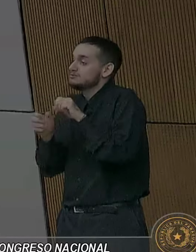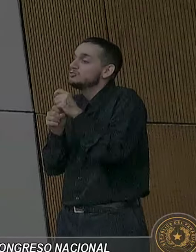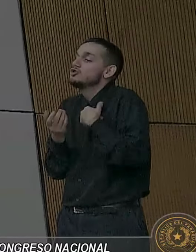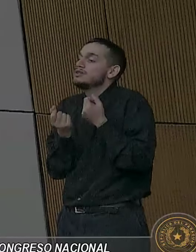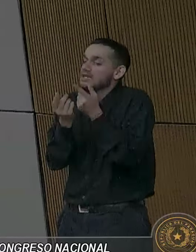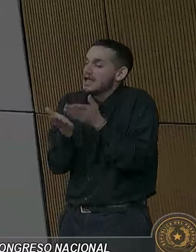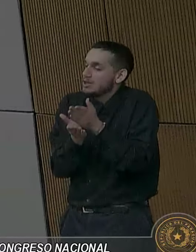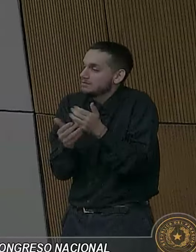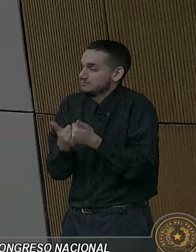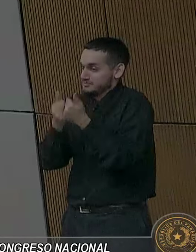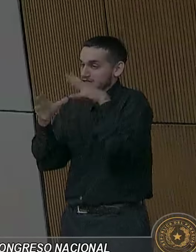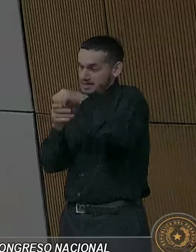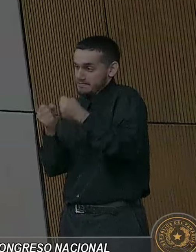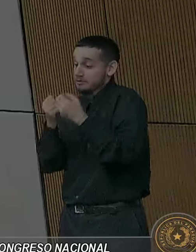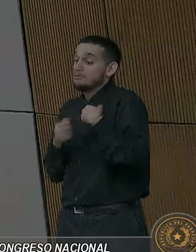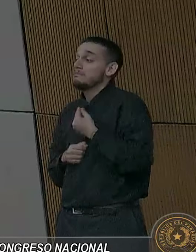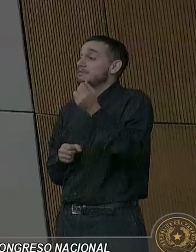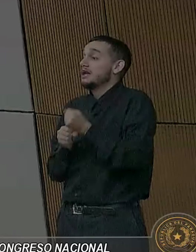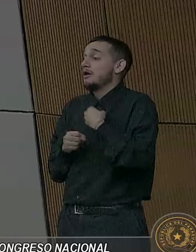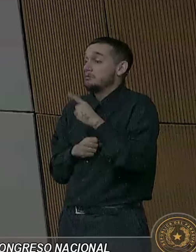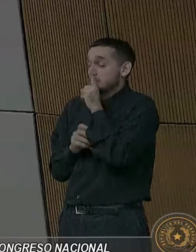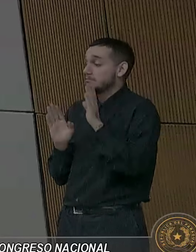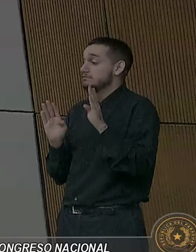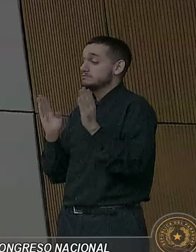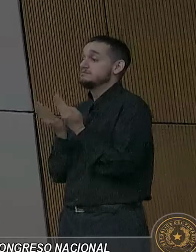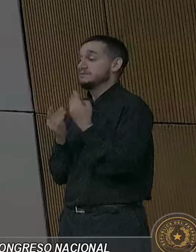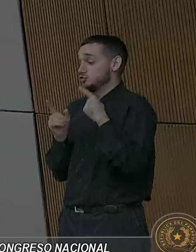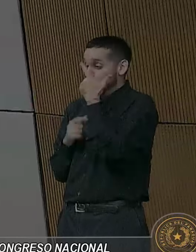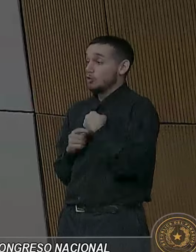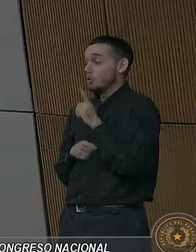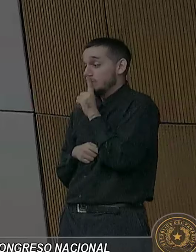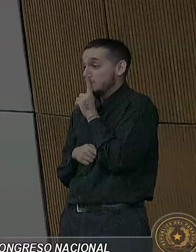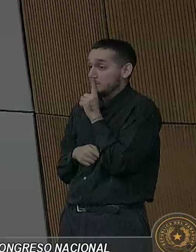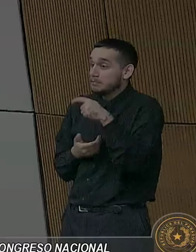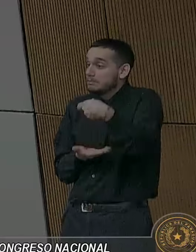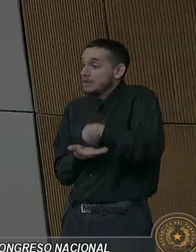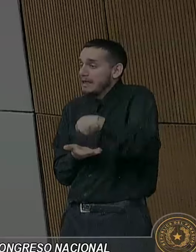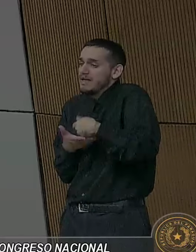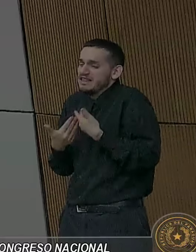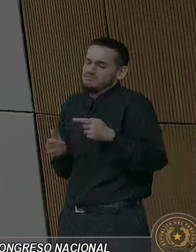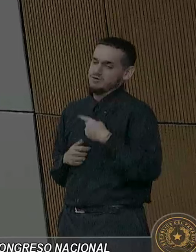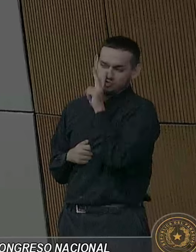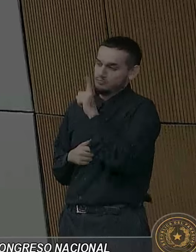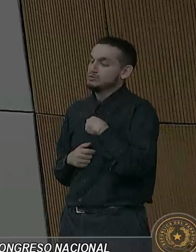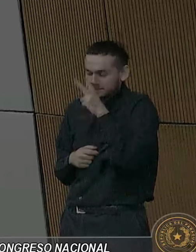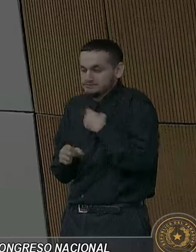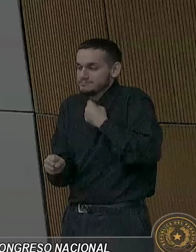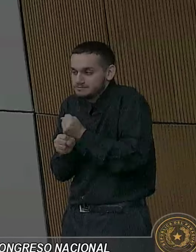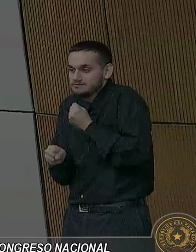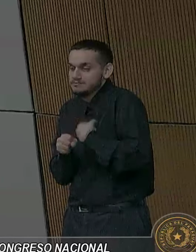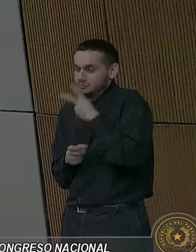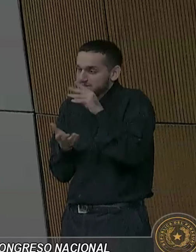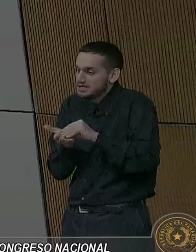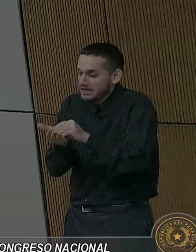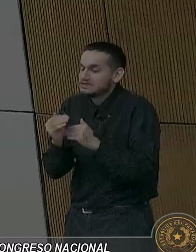pueda ser parte de esa empresa y que pueda ayudar, que la persona